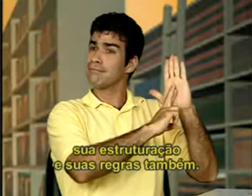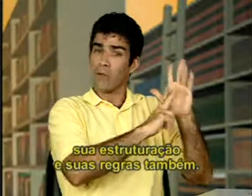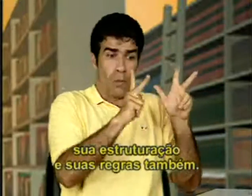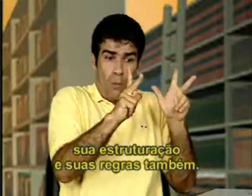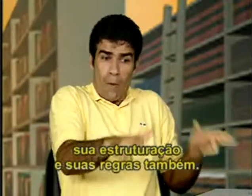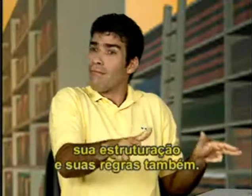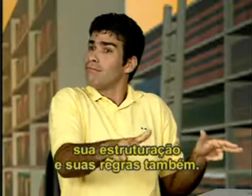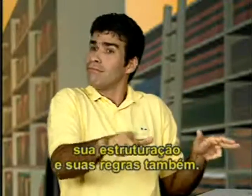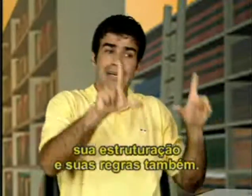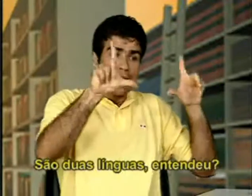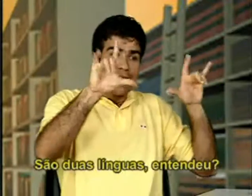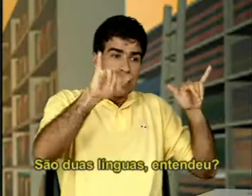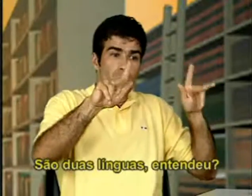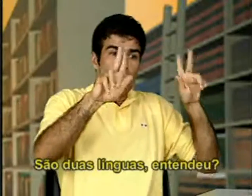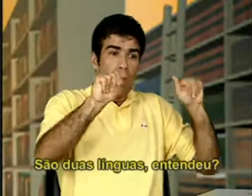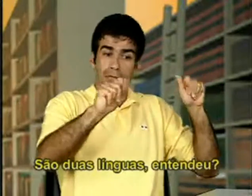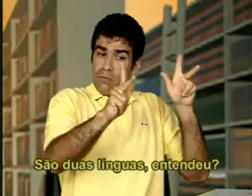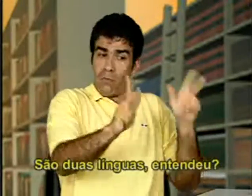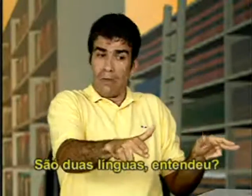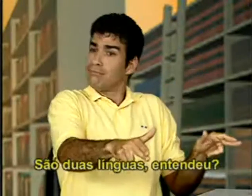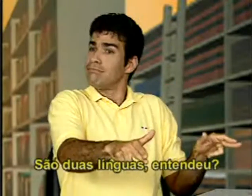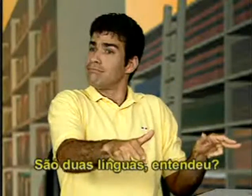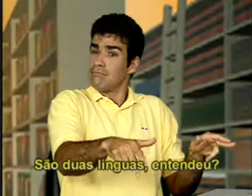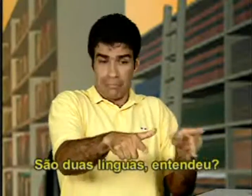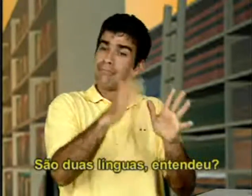também. São duas línguas, entendeu?